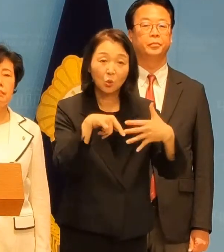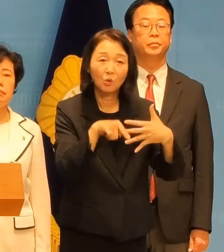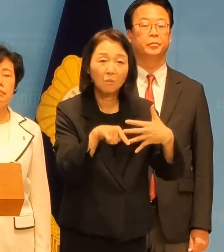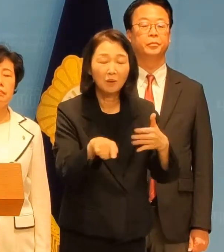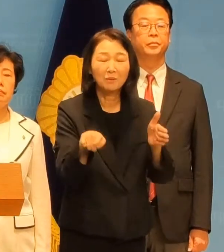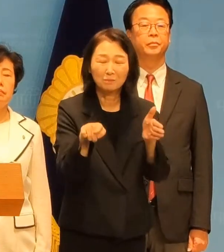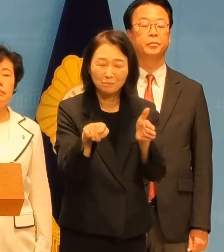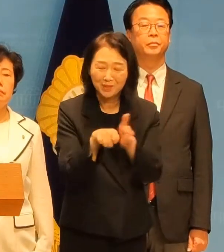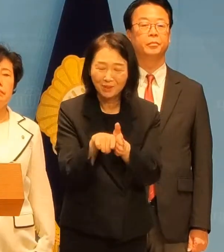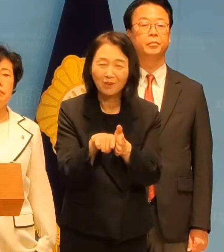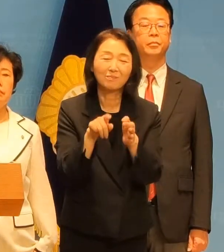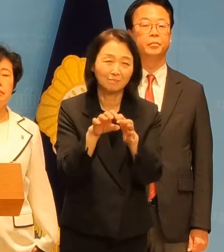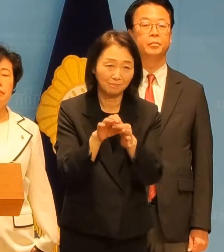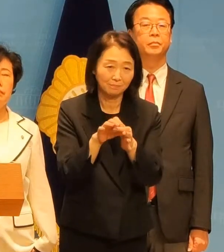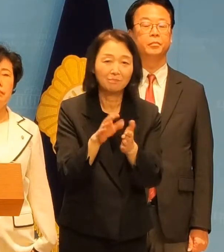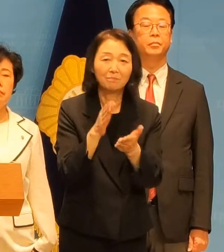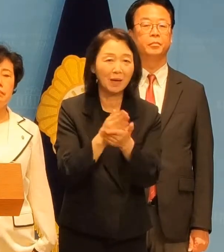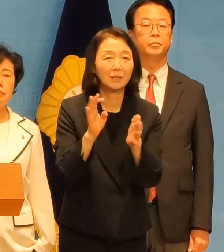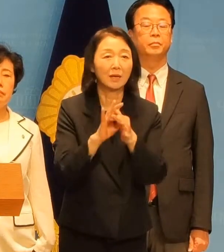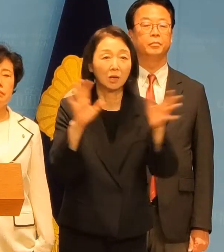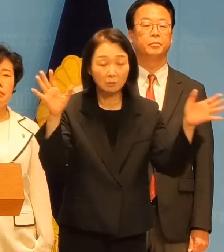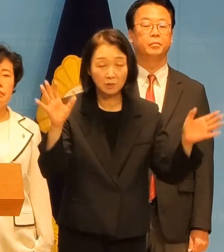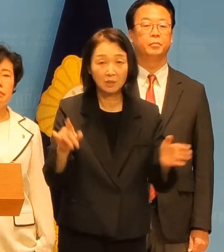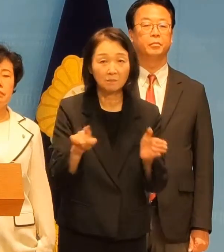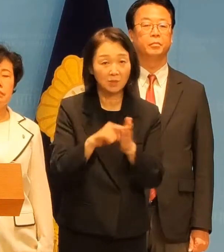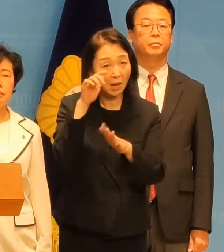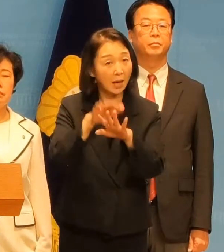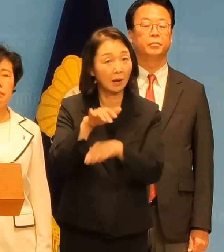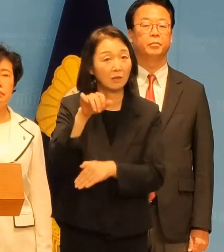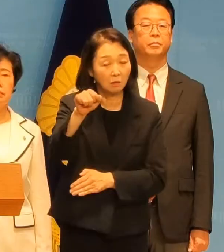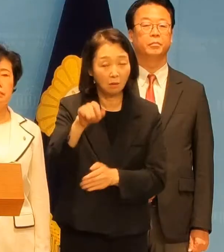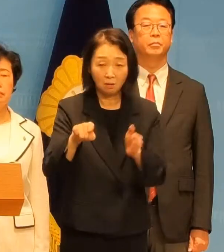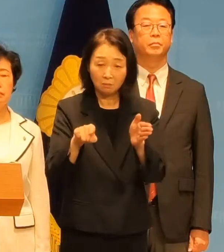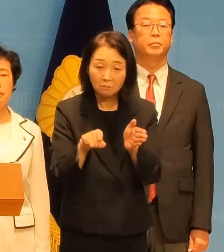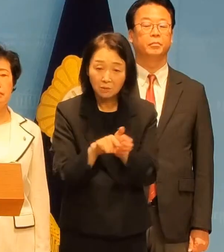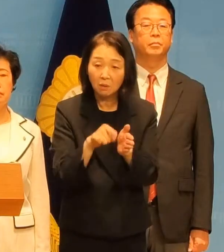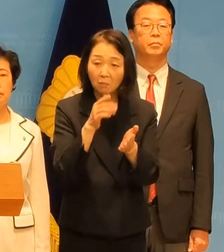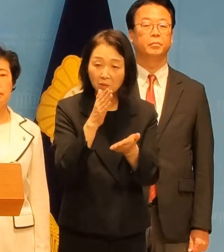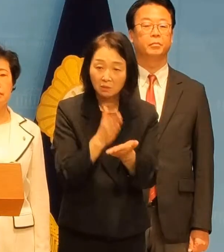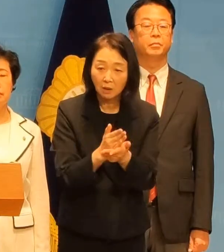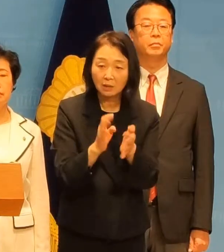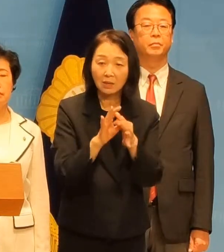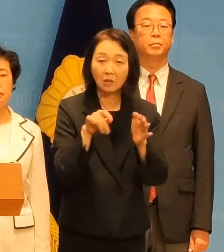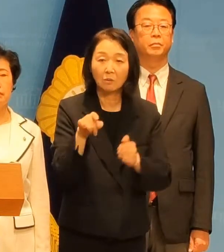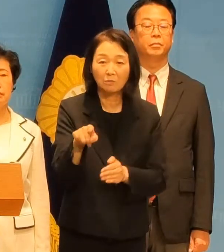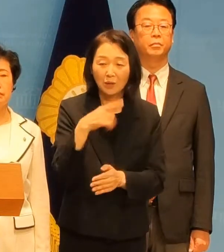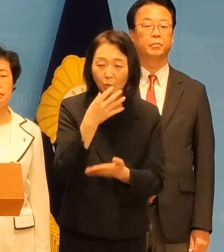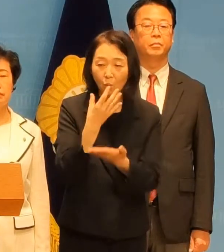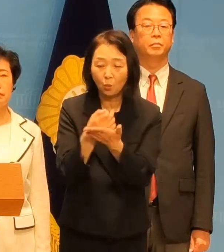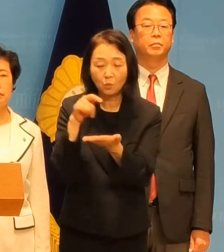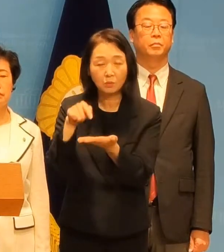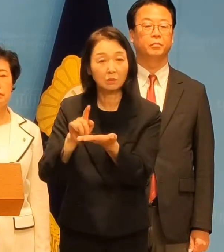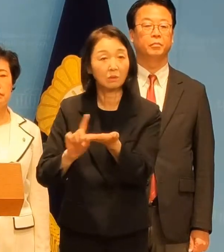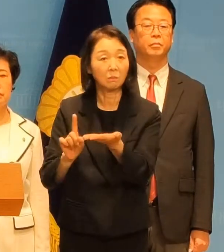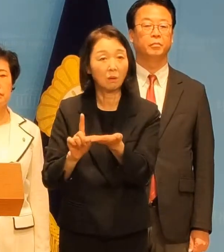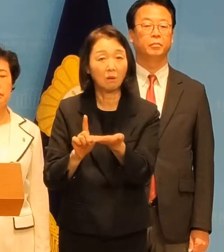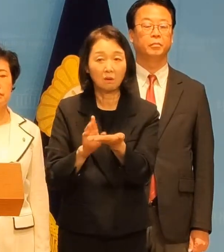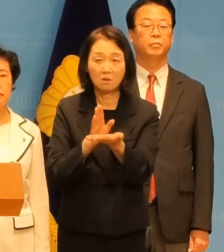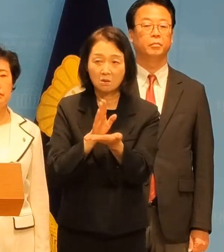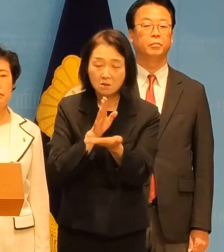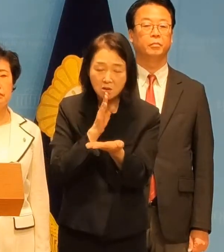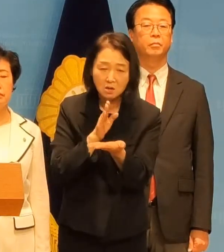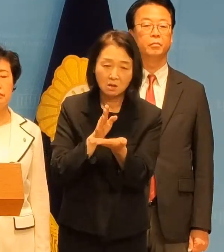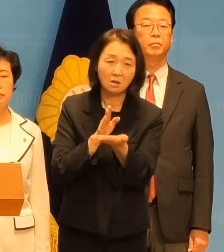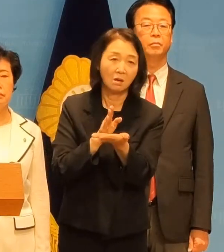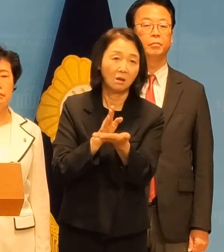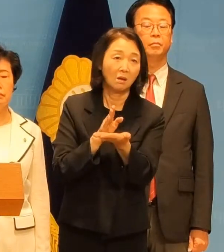말거나. 그런데 녹취록이 믿거나 말거나에 따라서 했다는 녹취록 자체의 신빙성을 부정하는